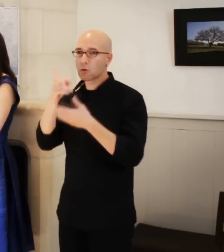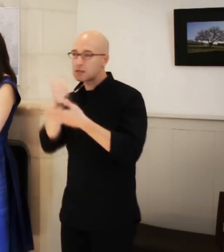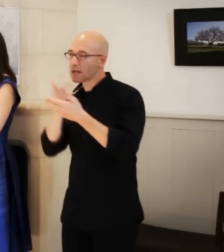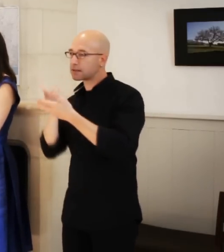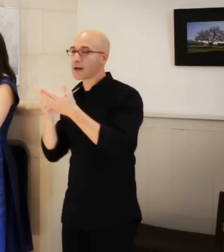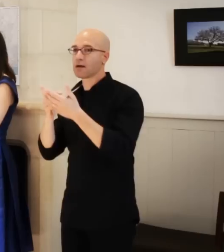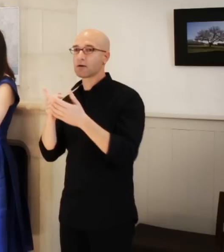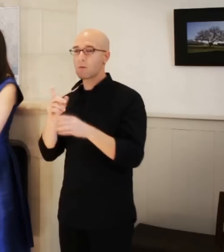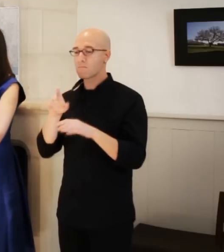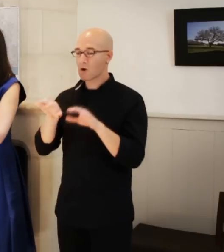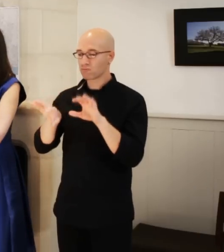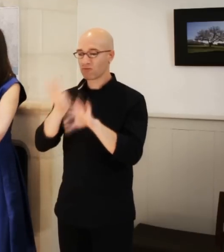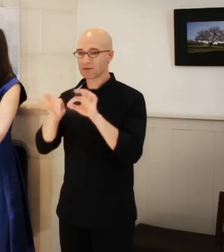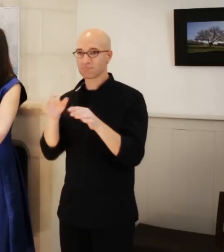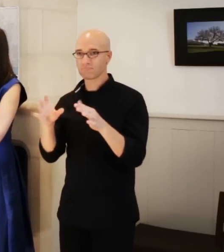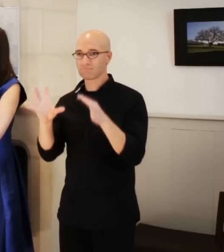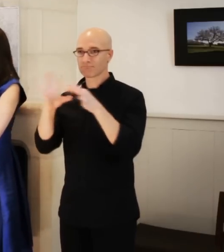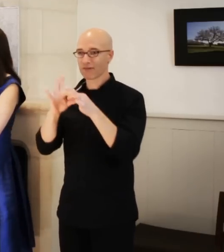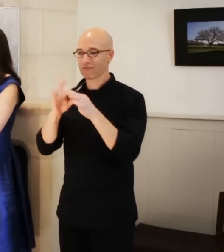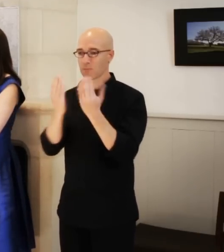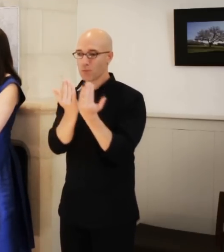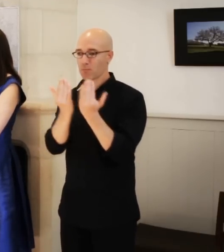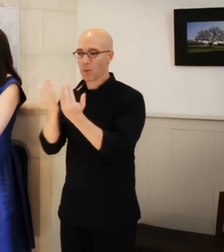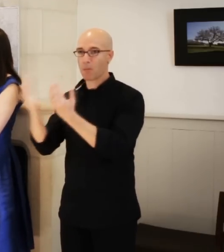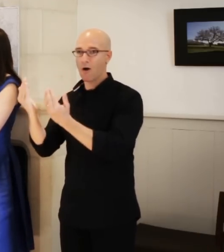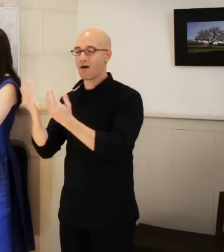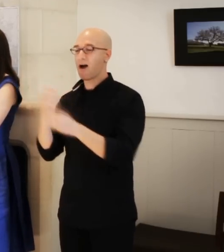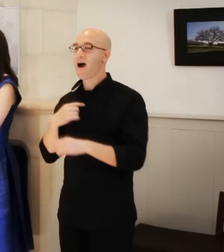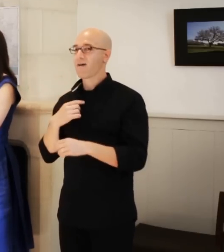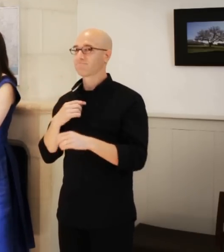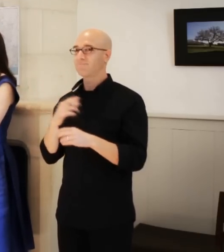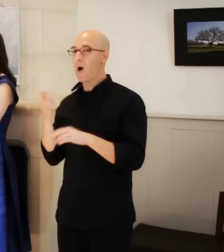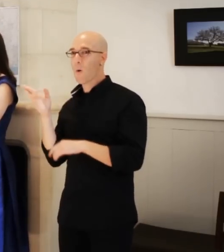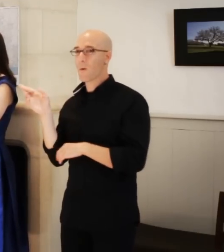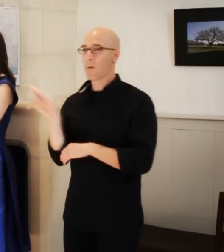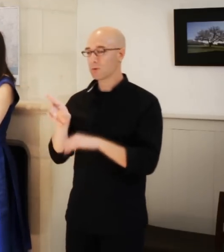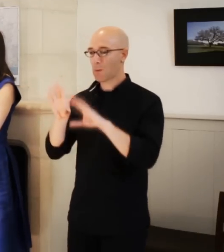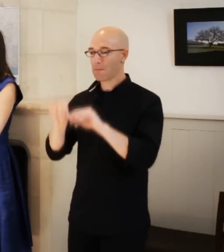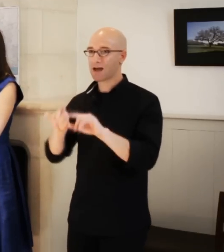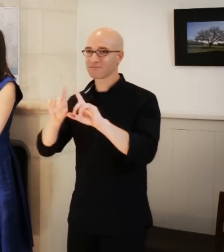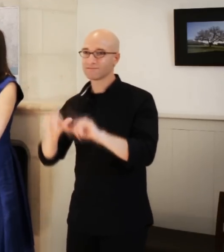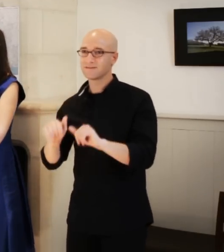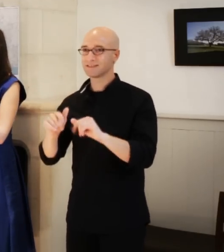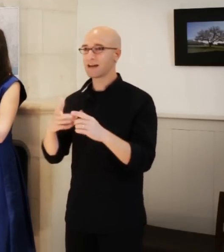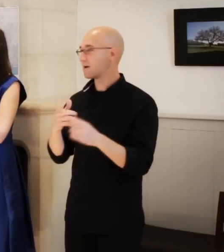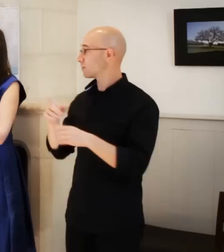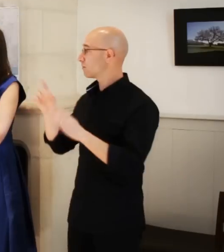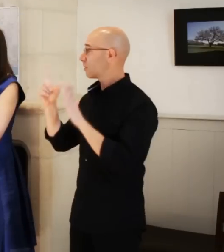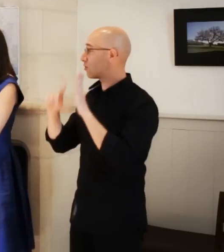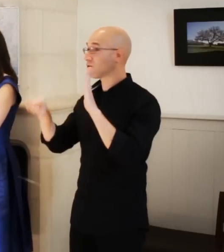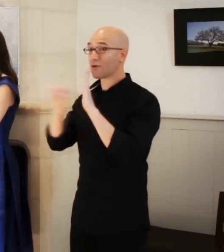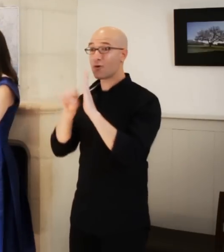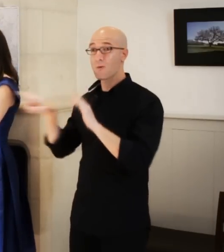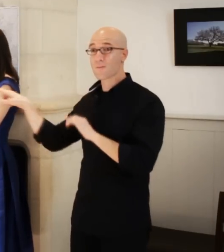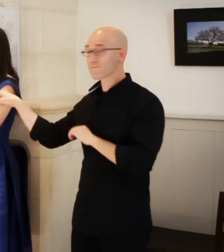couples dessins photos, on a mis ces petits logos un peu partout dans les rues, accrochés aux arbres, accrochés à des bancs, aux endroits précis où on avait